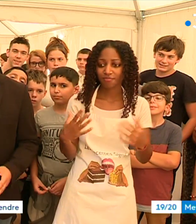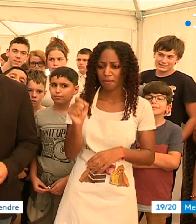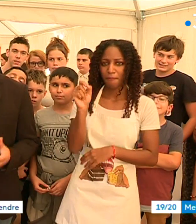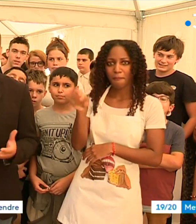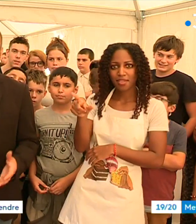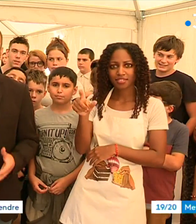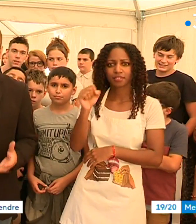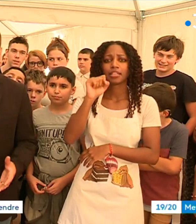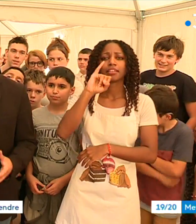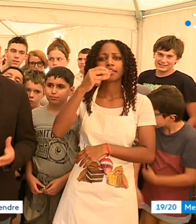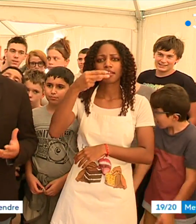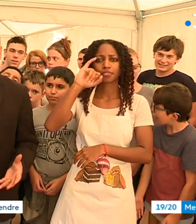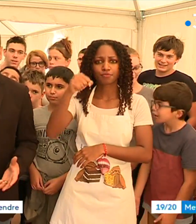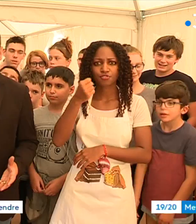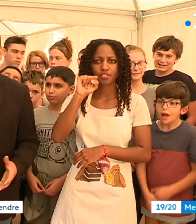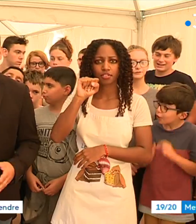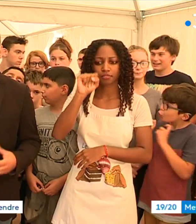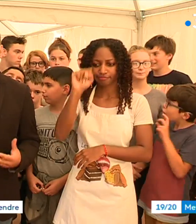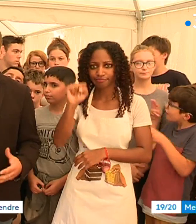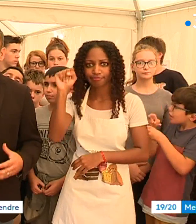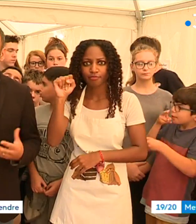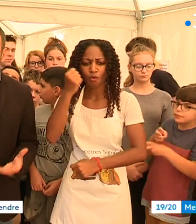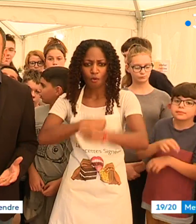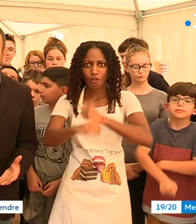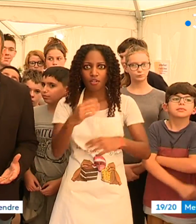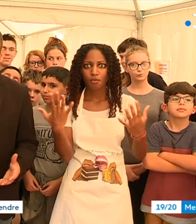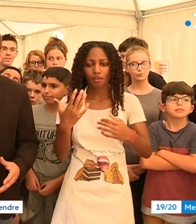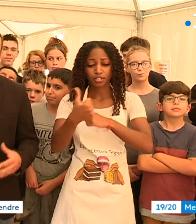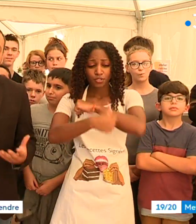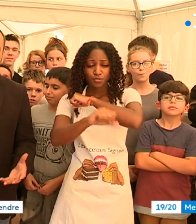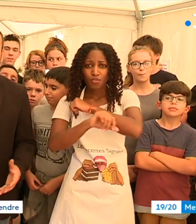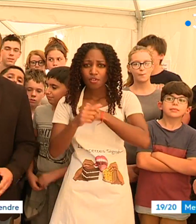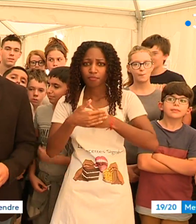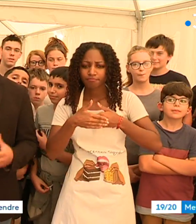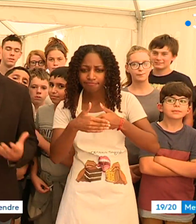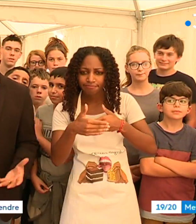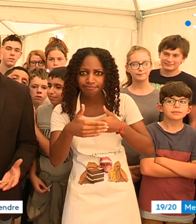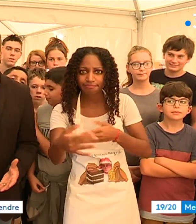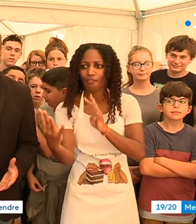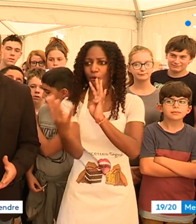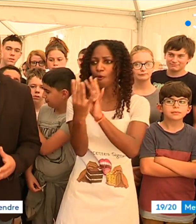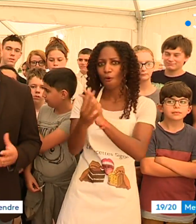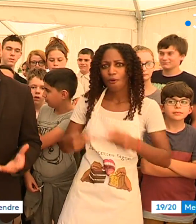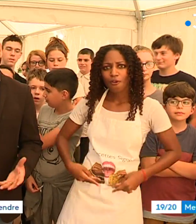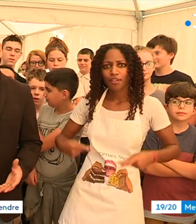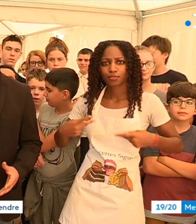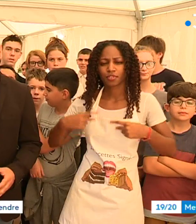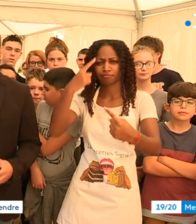l'Institut national des jeunes sourds organise pendant toute une semaine des rencontres, des ateliers. Objectif, faire